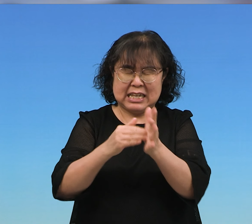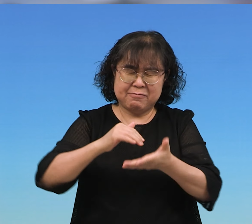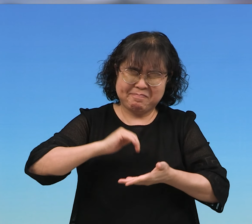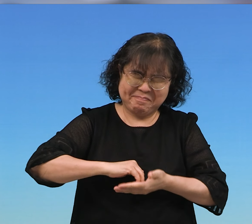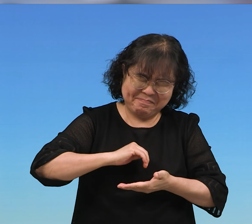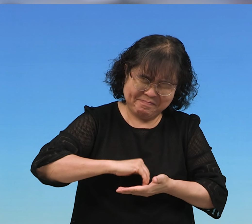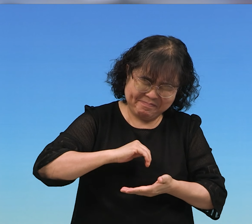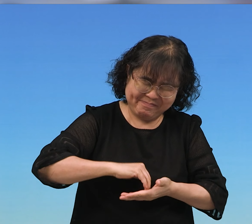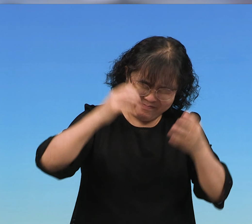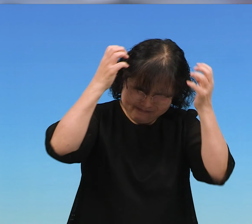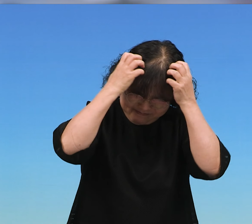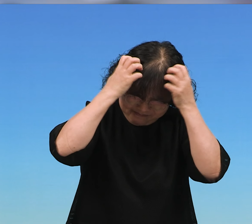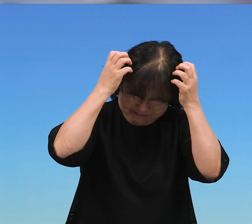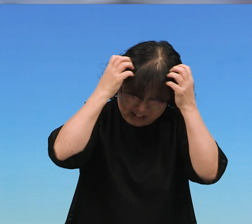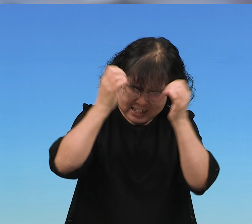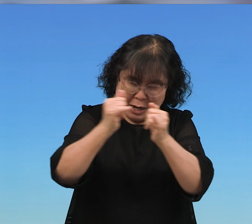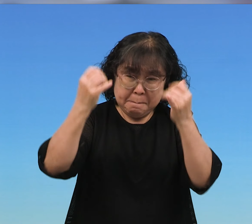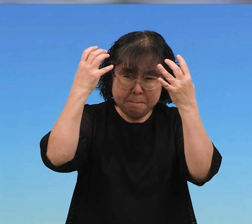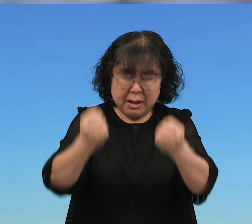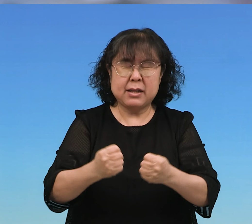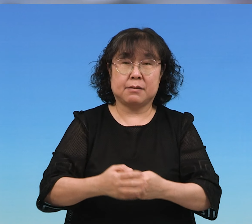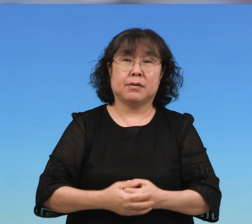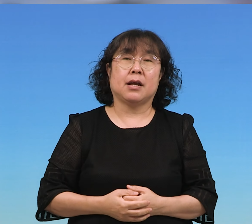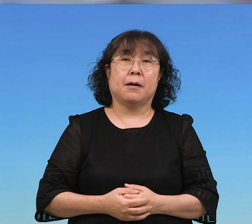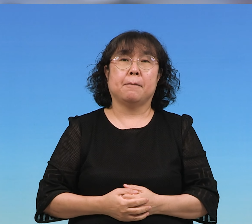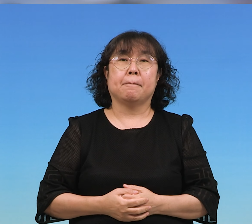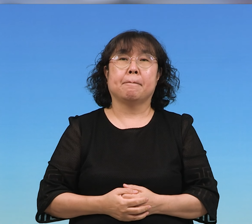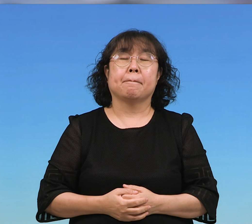죽을 때까지 고생하는 분들이